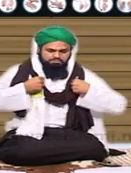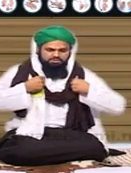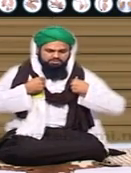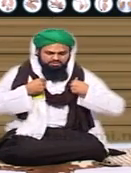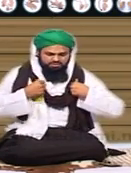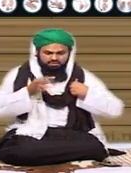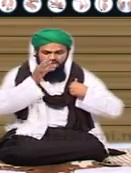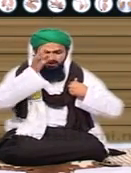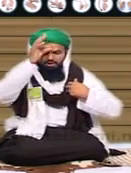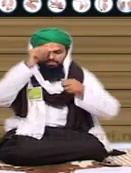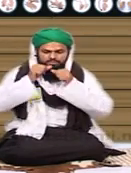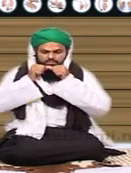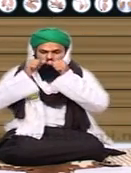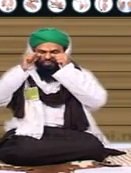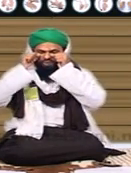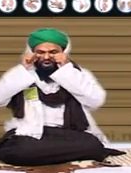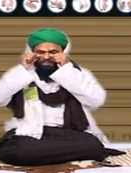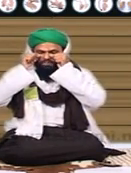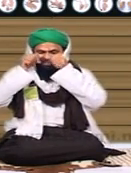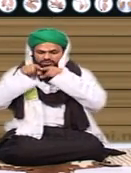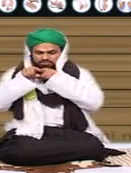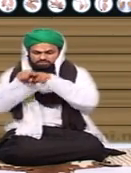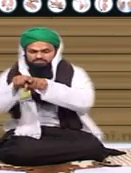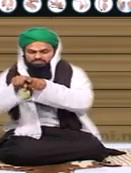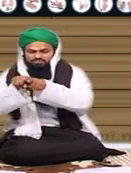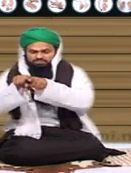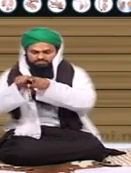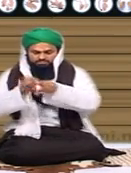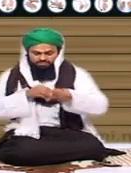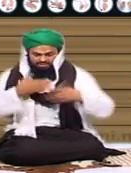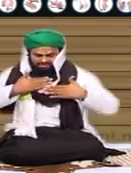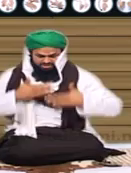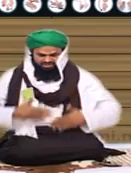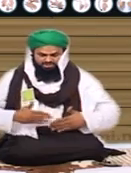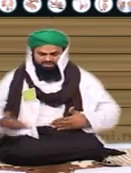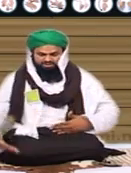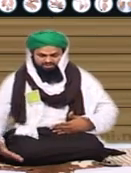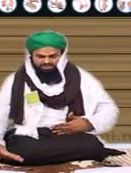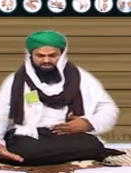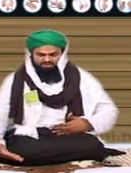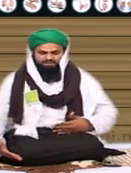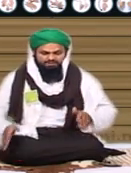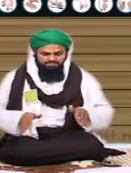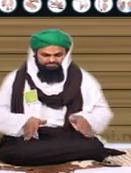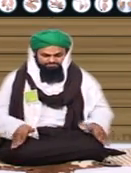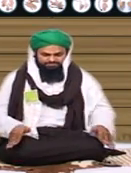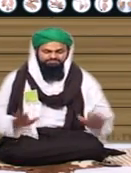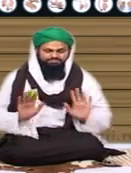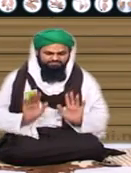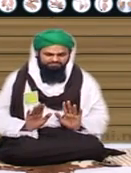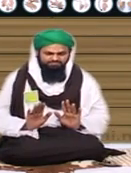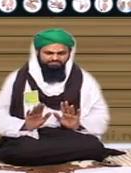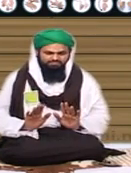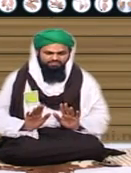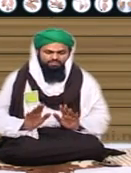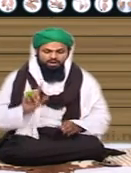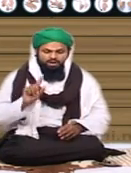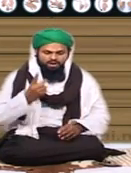کے بجائے ہم مسلمانی لباس آدھی پتلی تک کرتا، دامن،